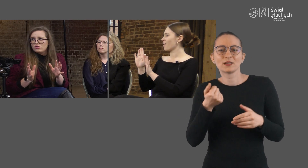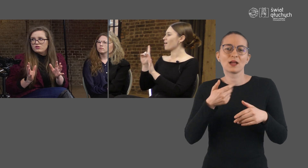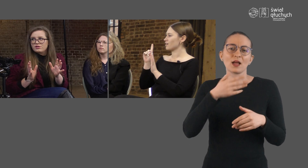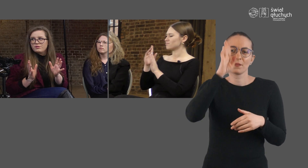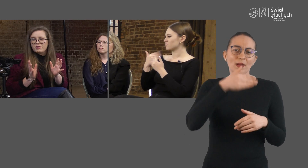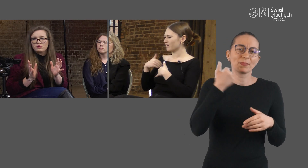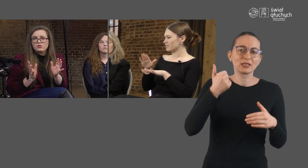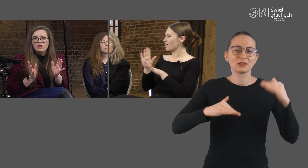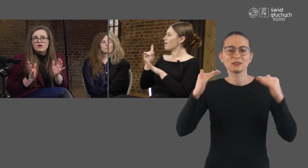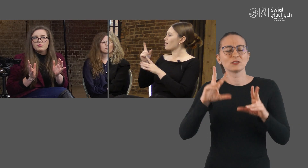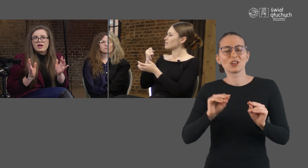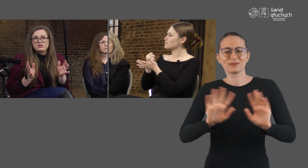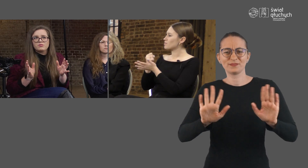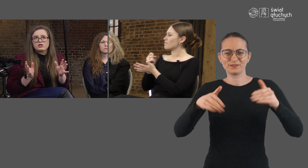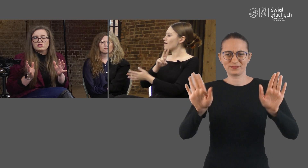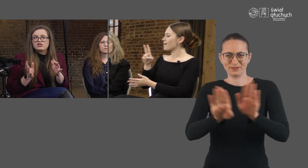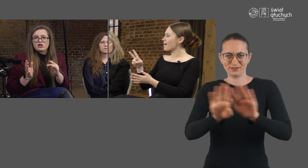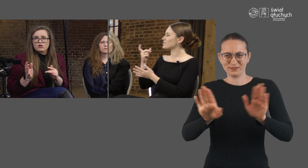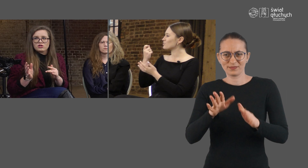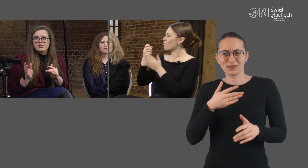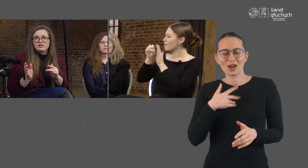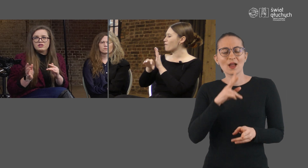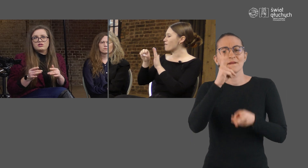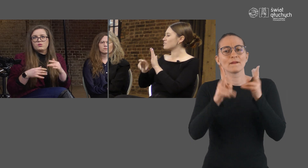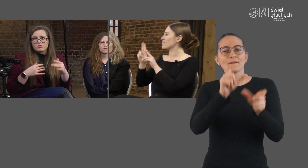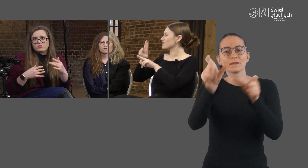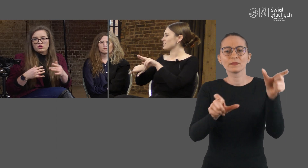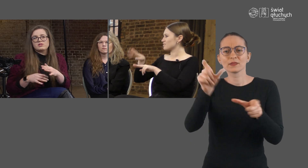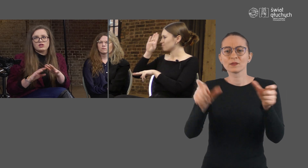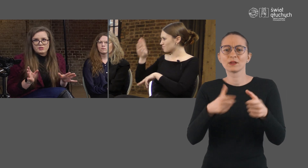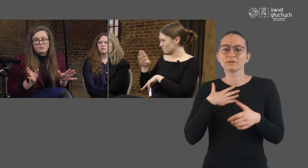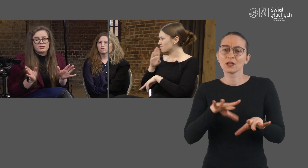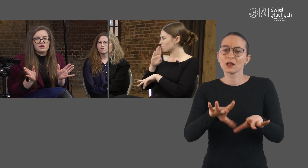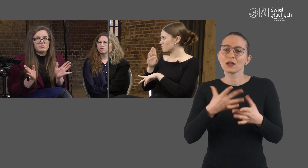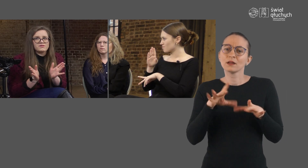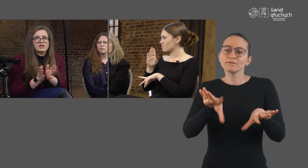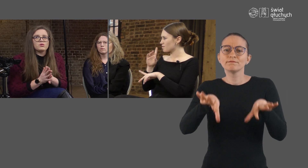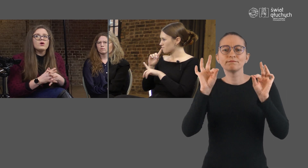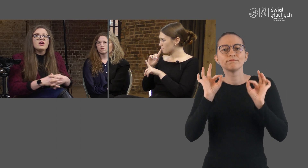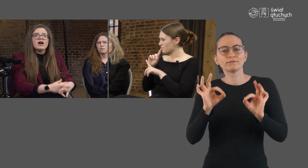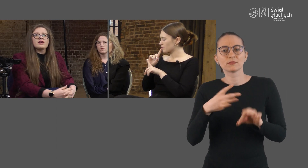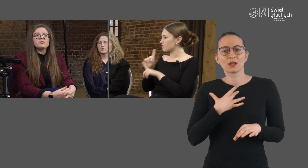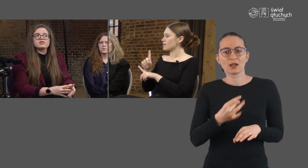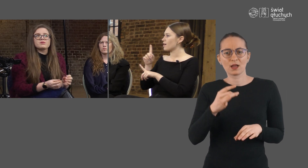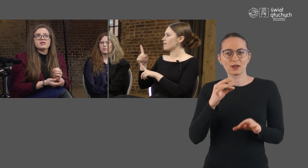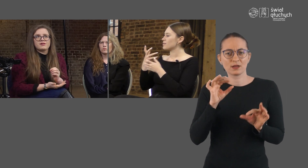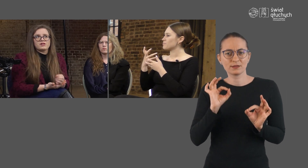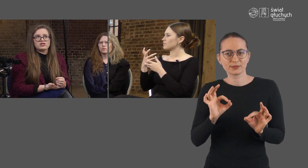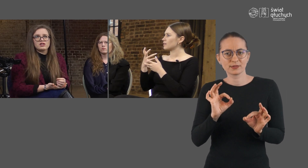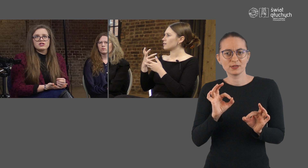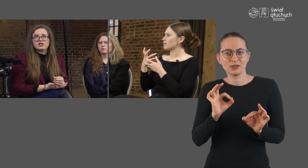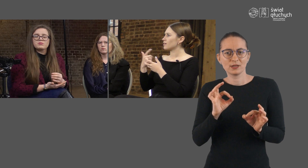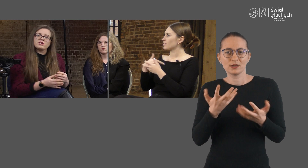o to chodzi w tym wypadku, bo każdy ma troszeczkę gorzej niż słabosłysząca, to jest bez względu. Ale ja mam czasami